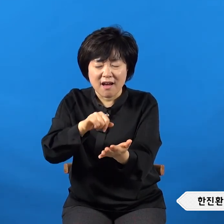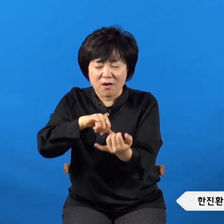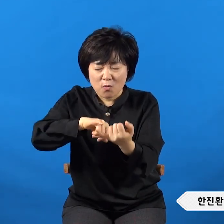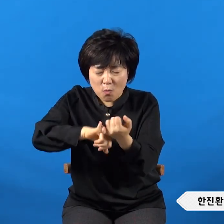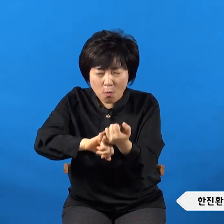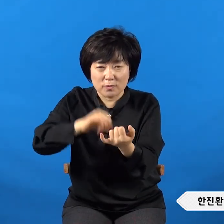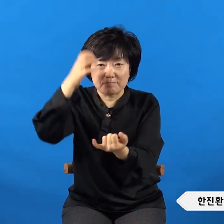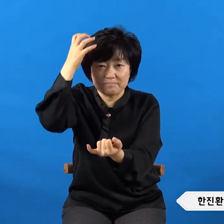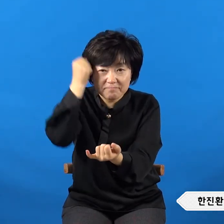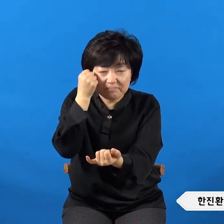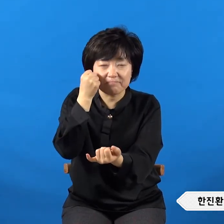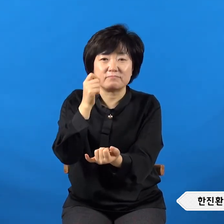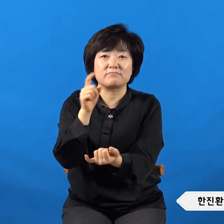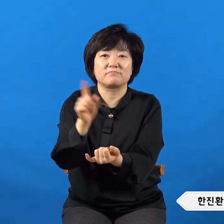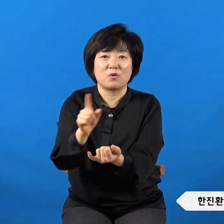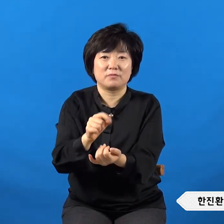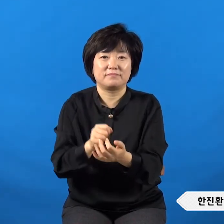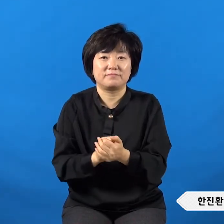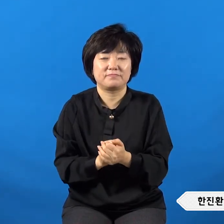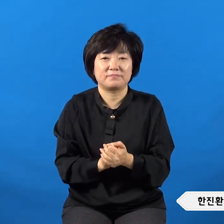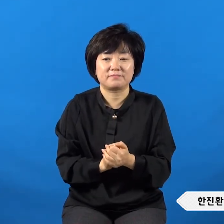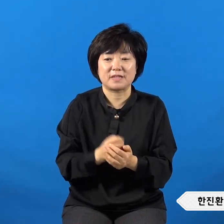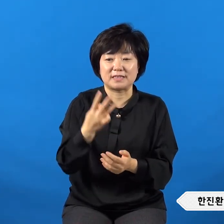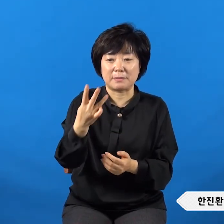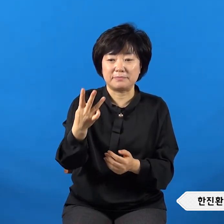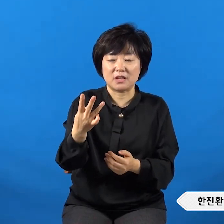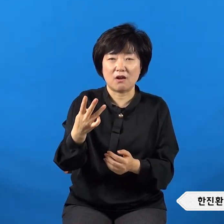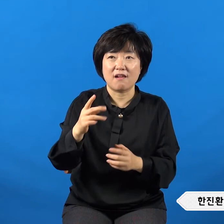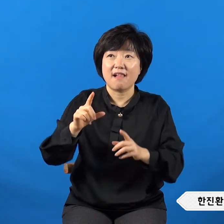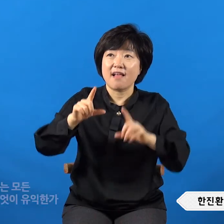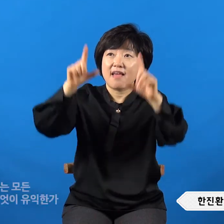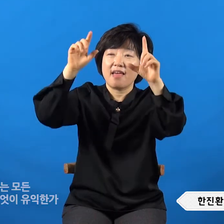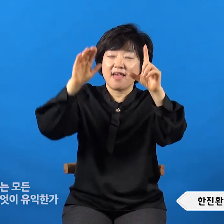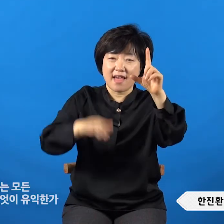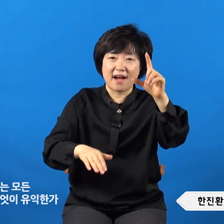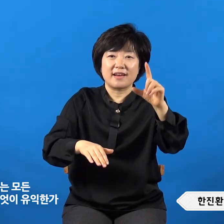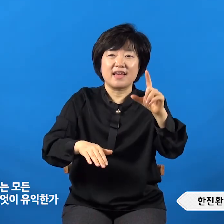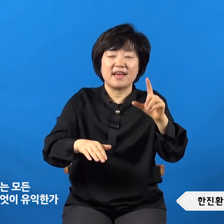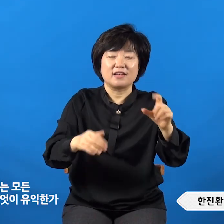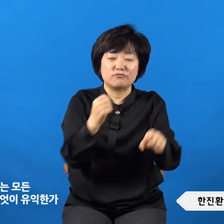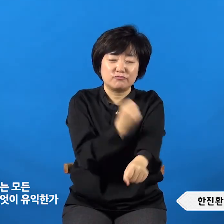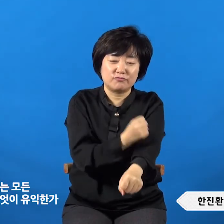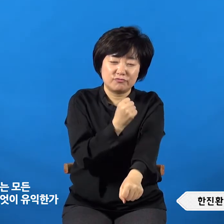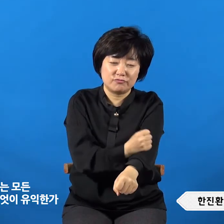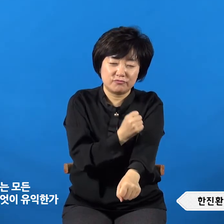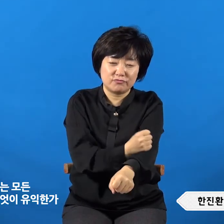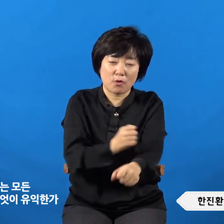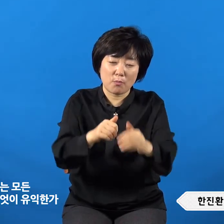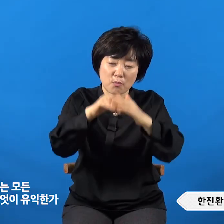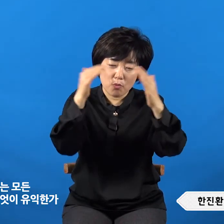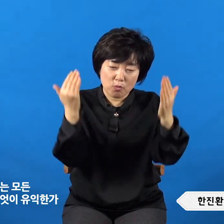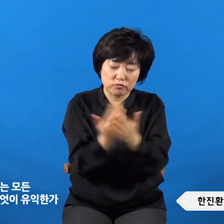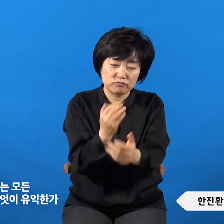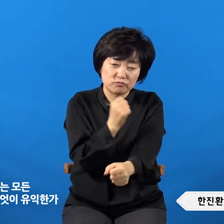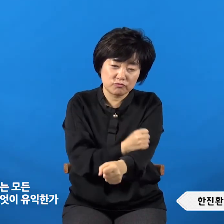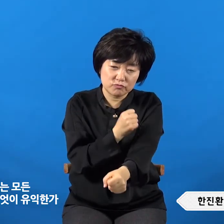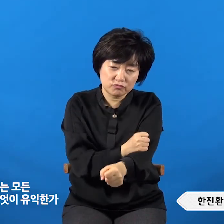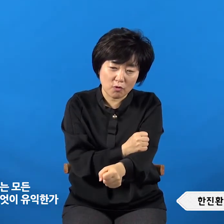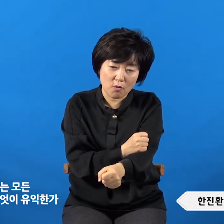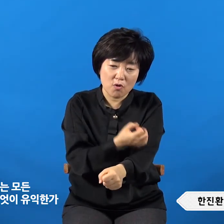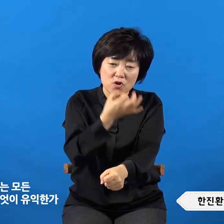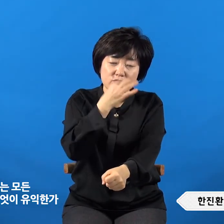같은 구절이 있습니다. 3절에 해 아래에서 수고하는 모든 수고가 사람에게 무엇이